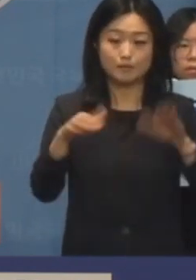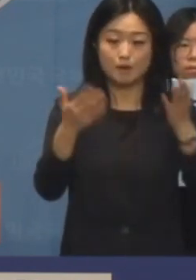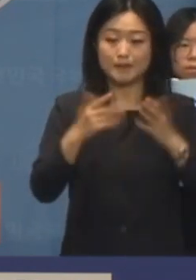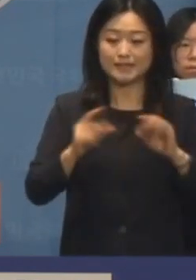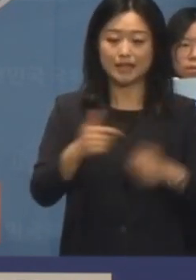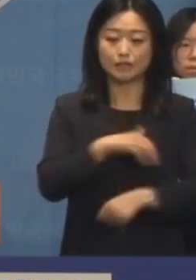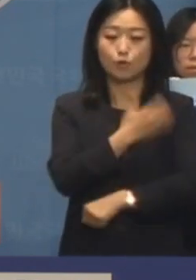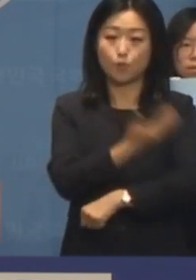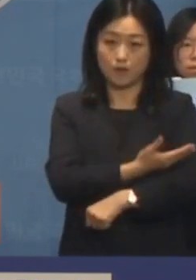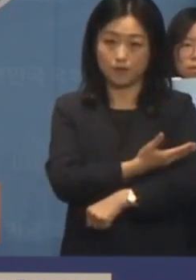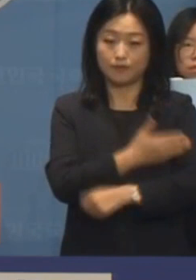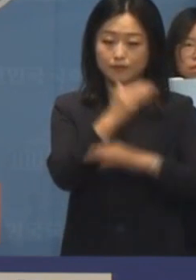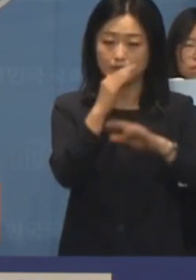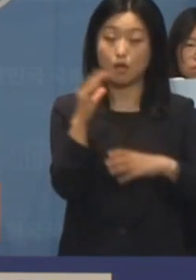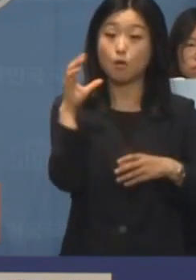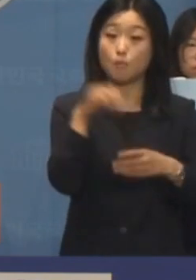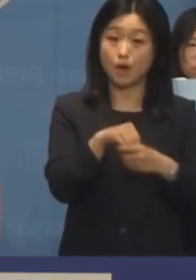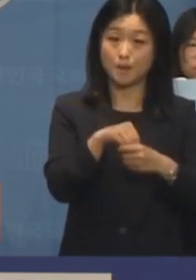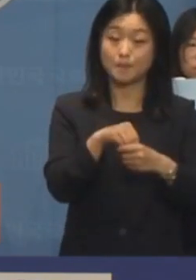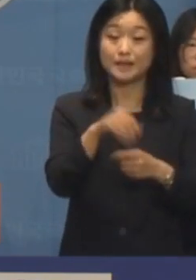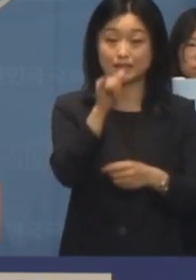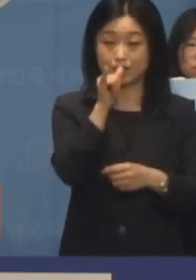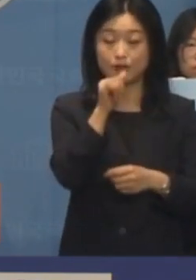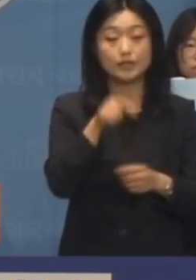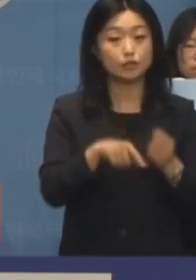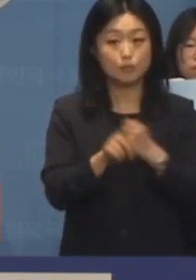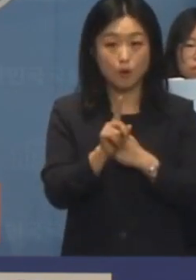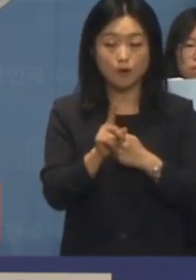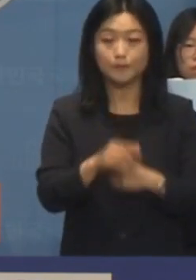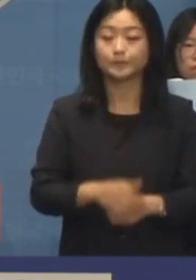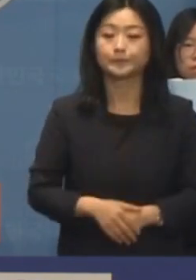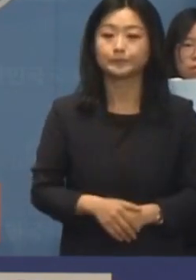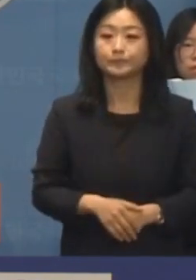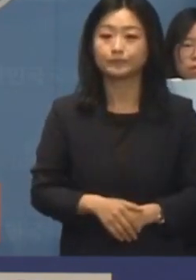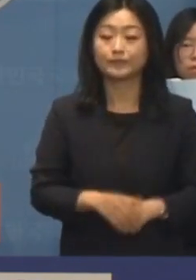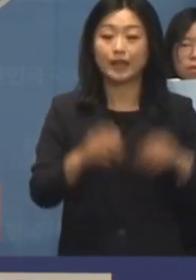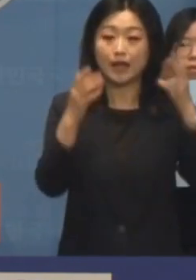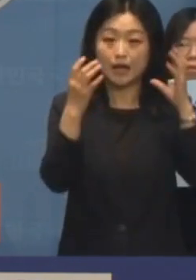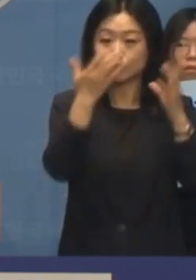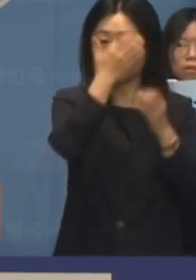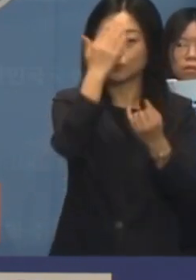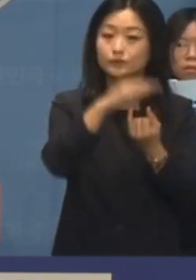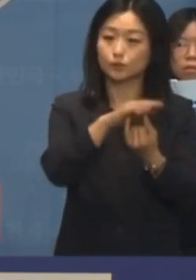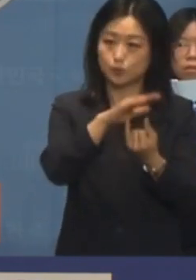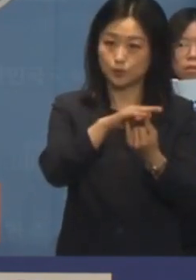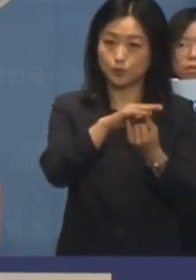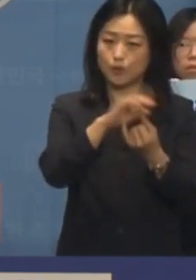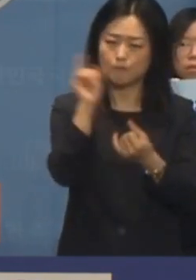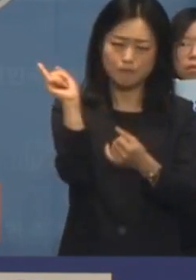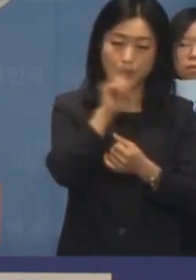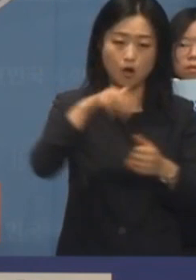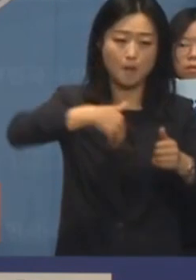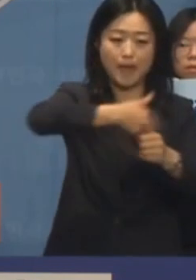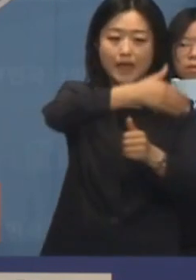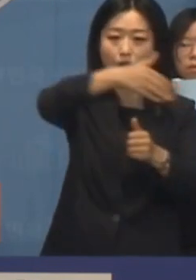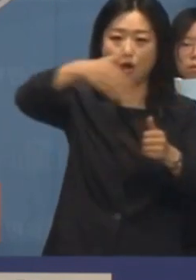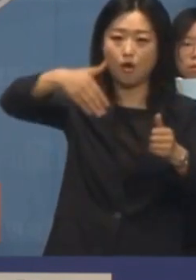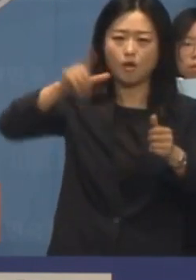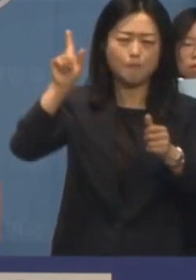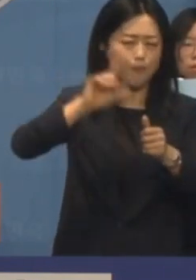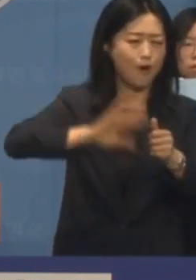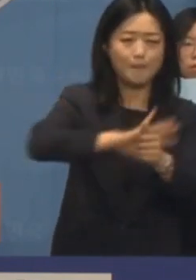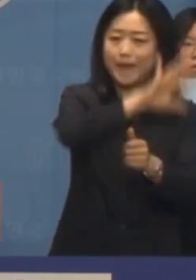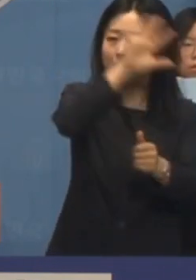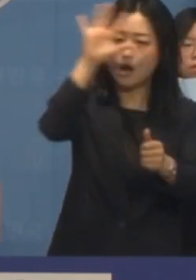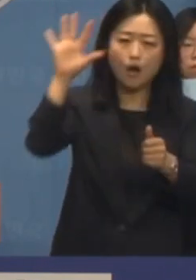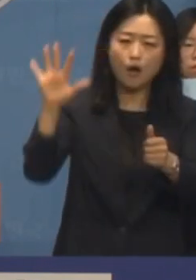않을 권리에 대한 내용을 전부 발언하는 이유는 강조합니다. 아동 및 청소년이 어떤 배경을 가졌든 어떤